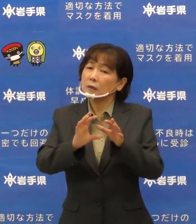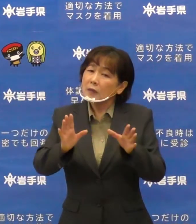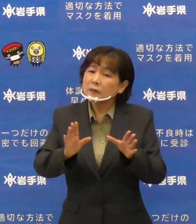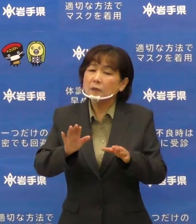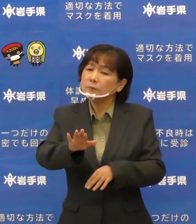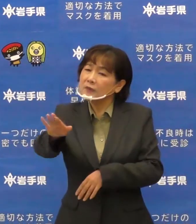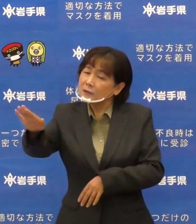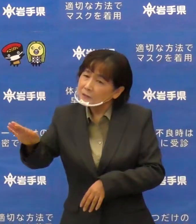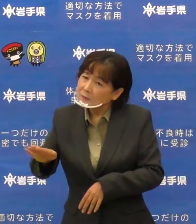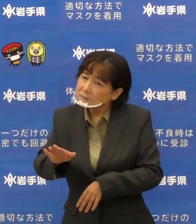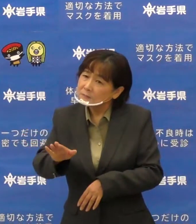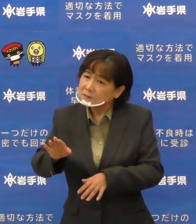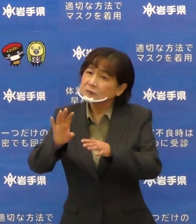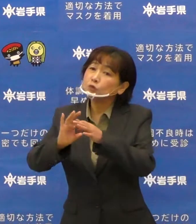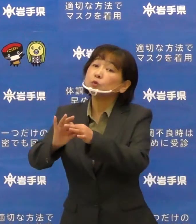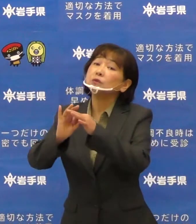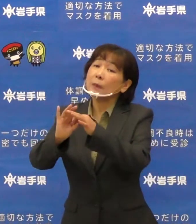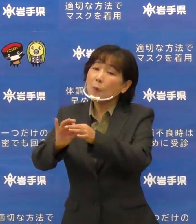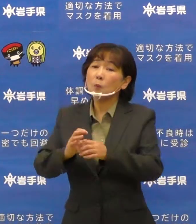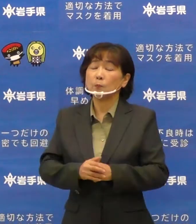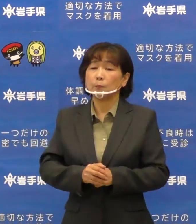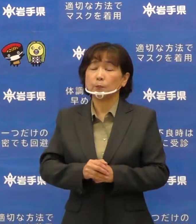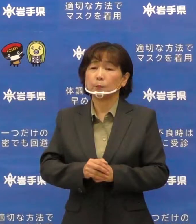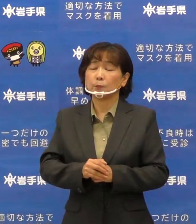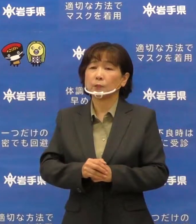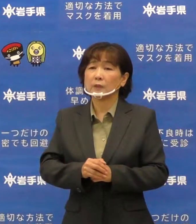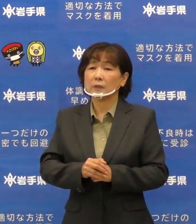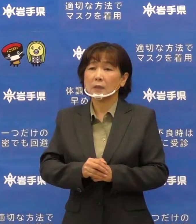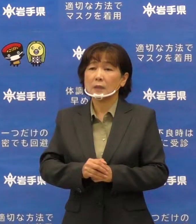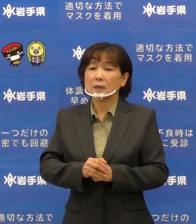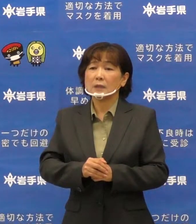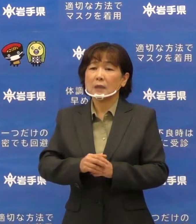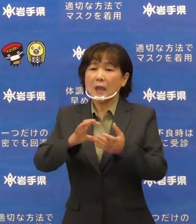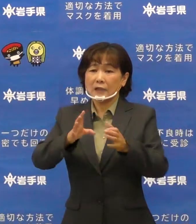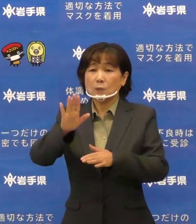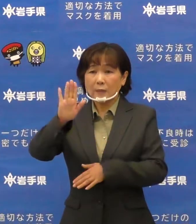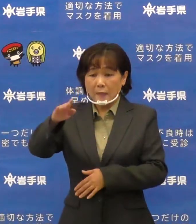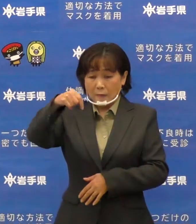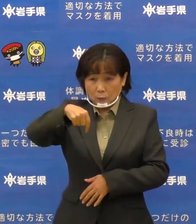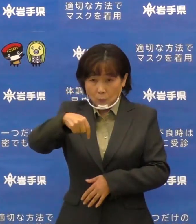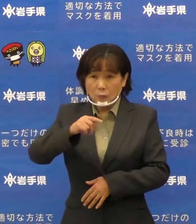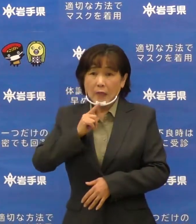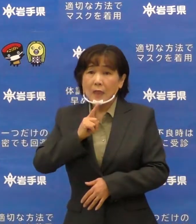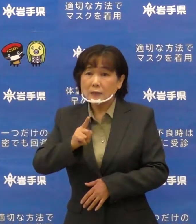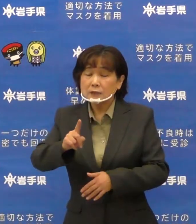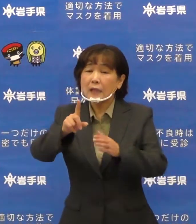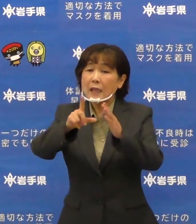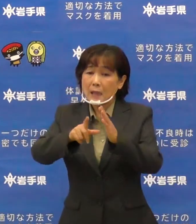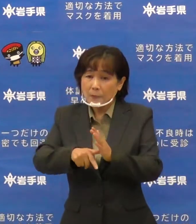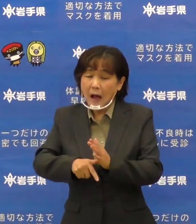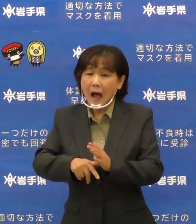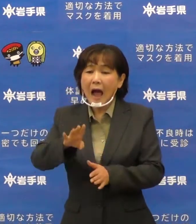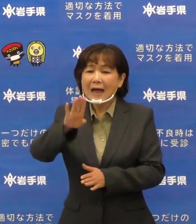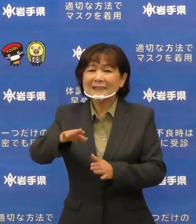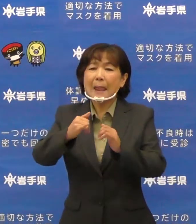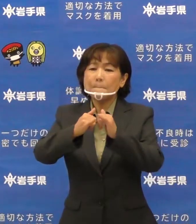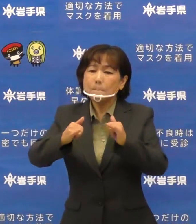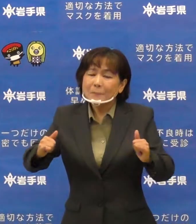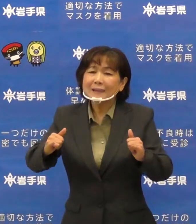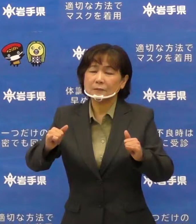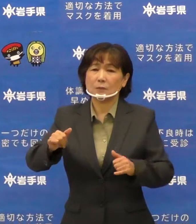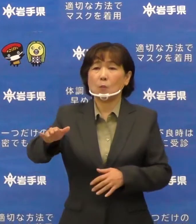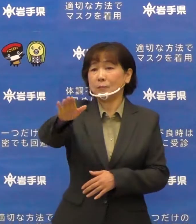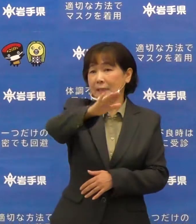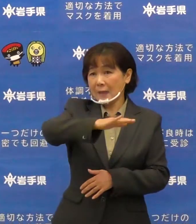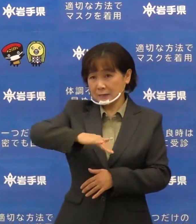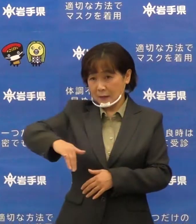い、岩手県で言えば県民的力の結集ということになっていく、そ